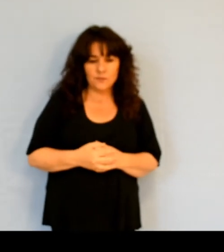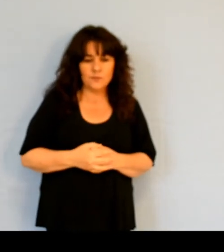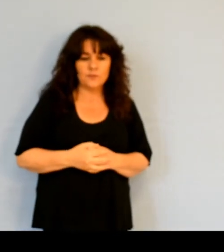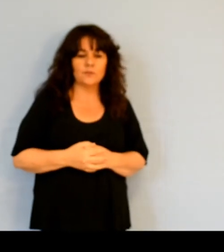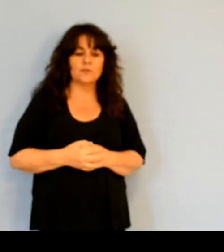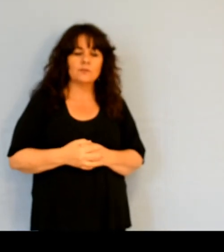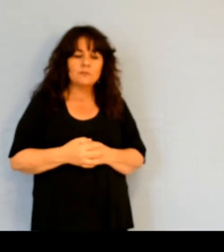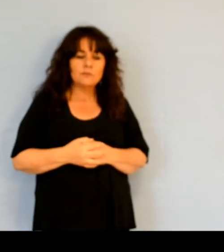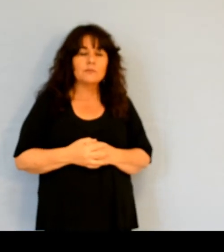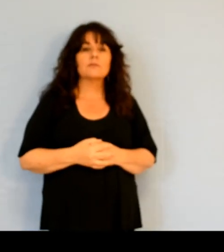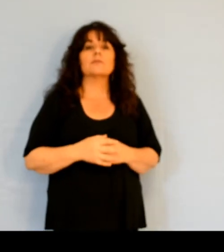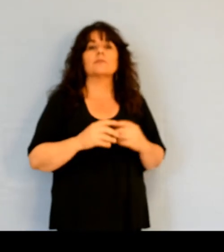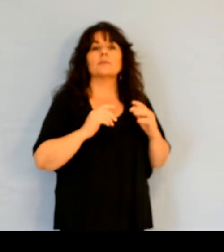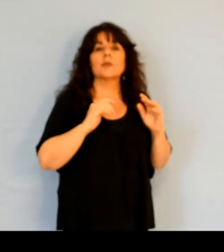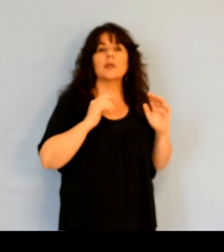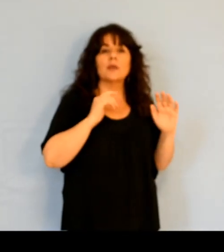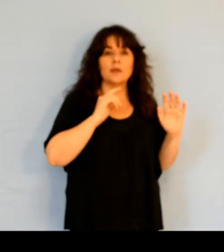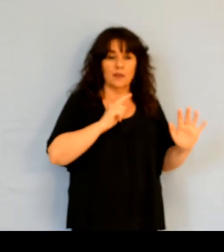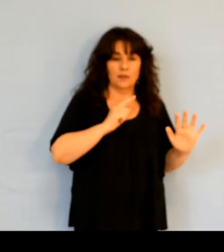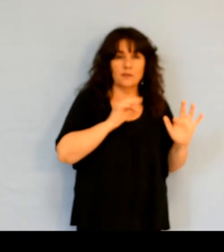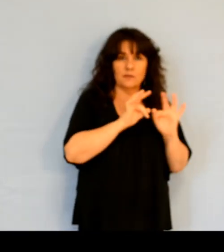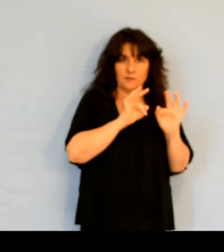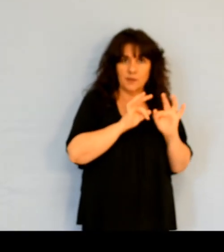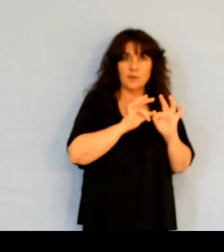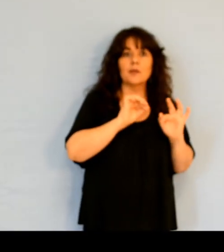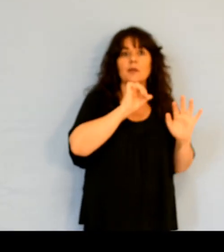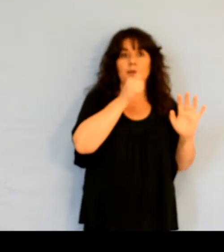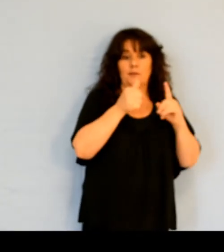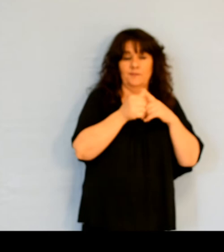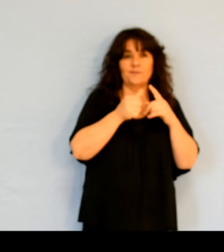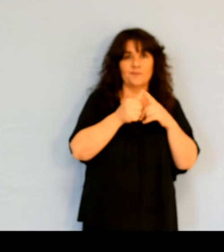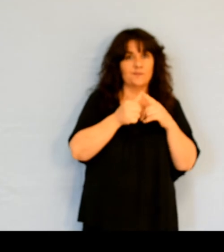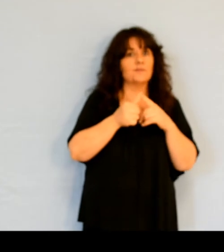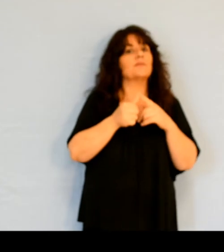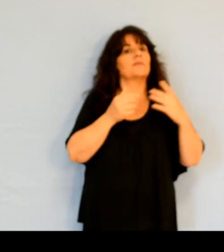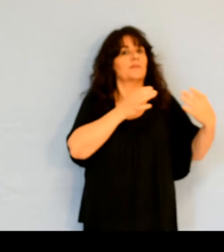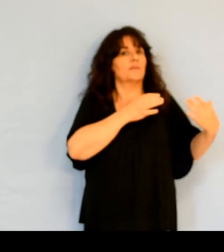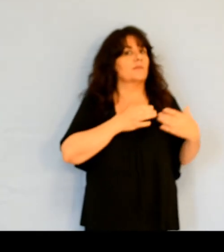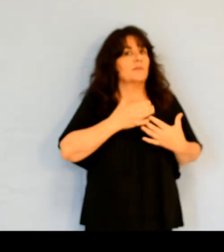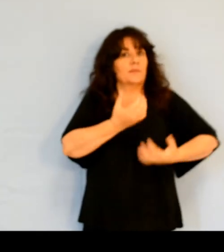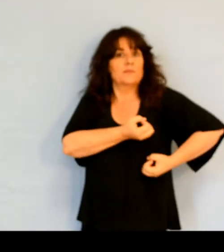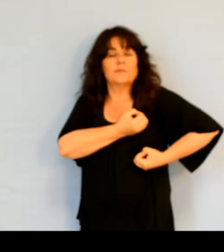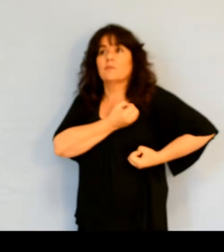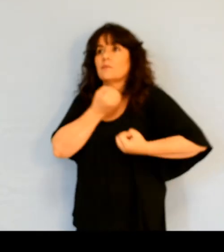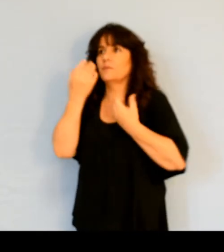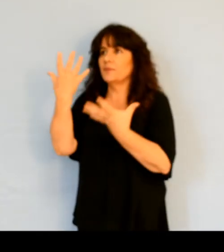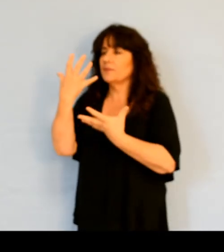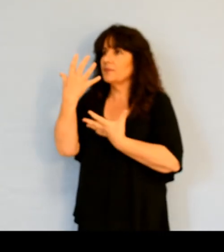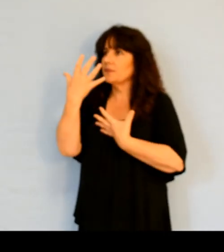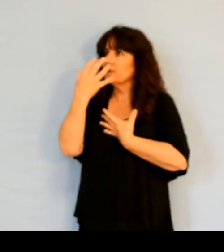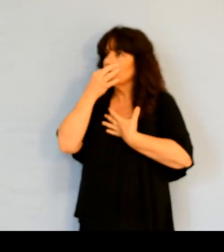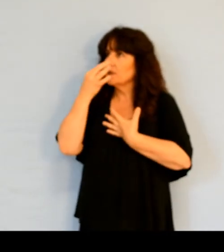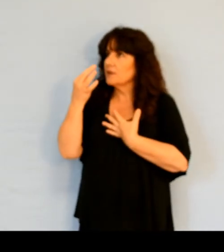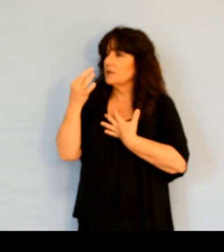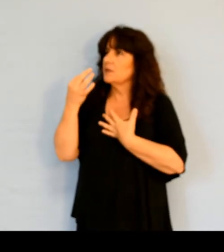L'un d'eux se fit leur porte-parole et déclara « Que cherches-tu à savoir de